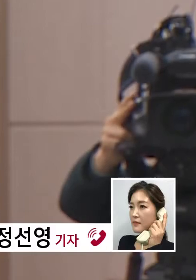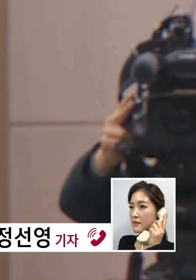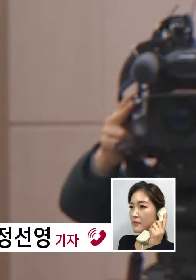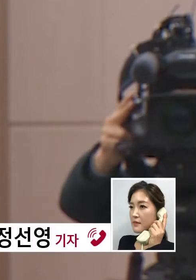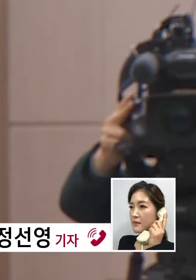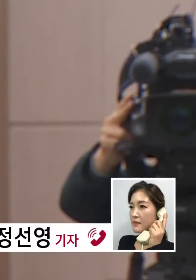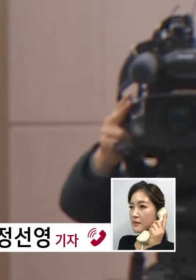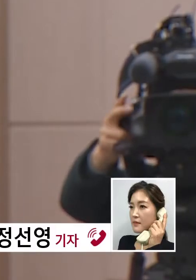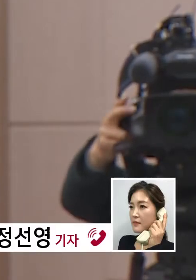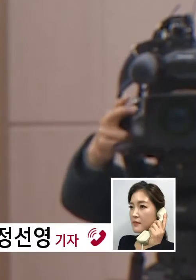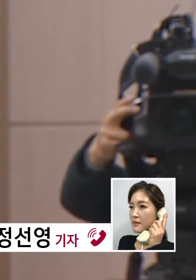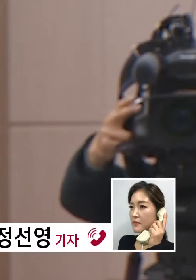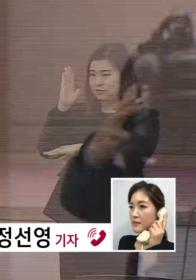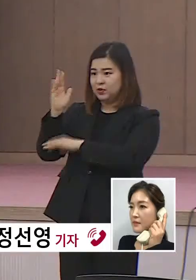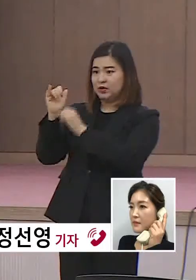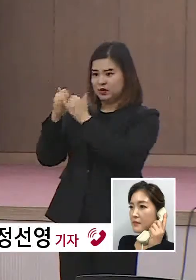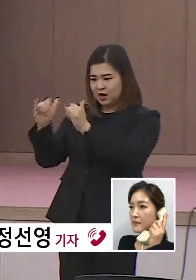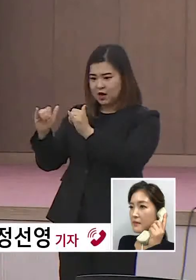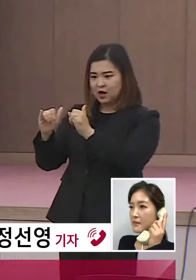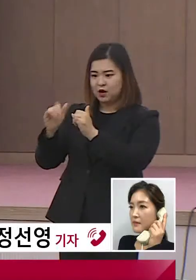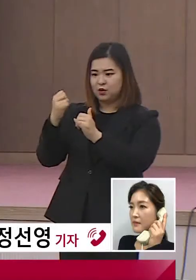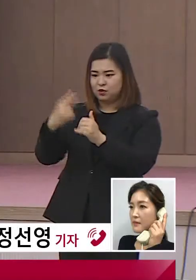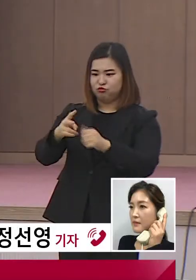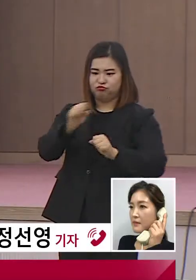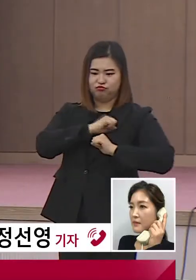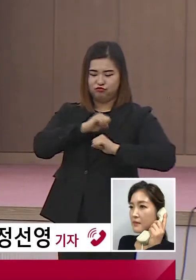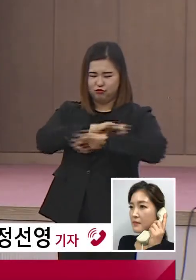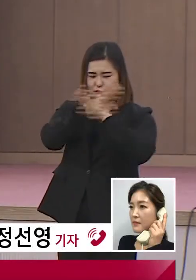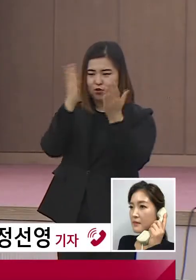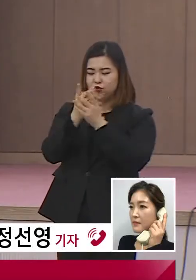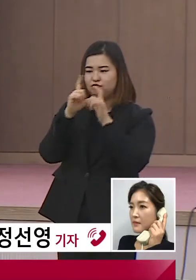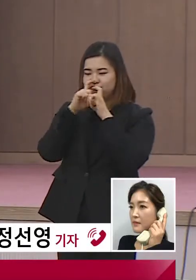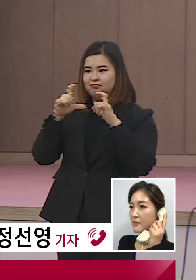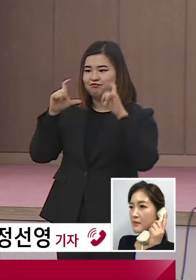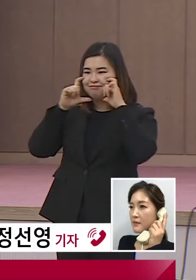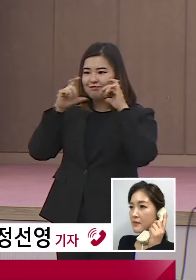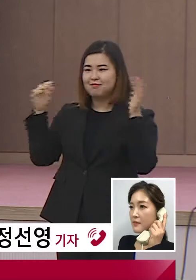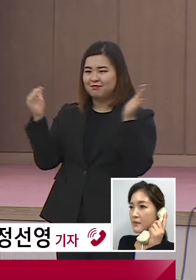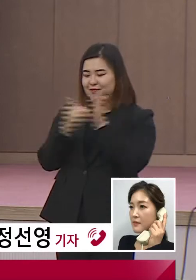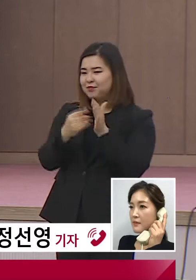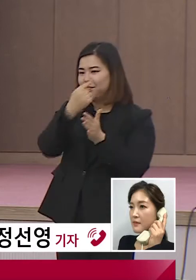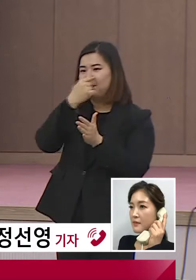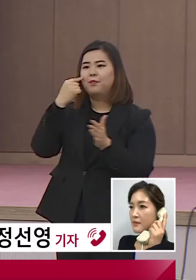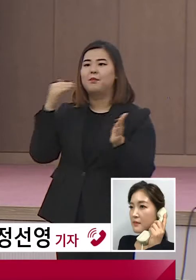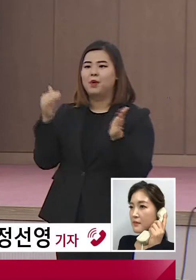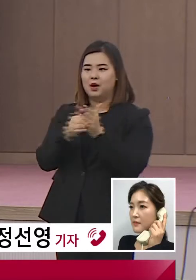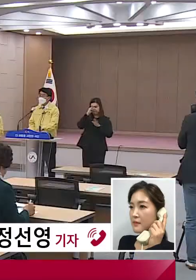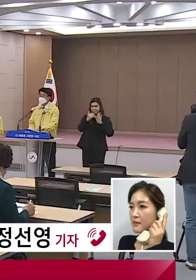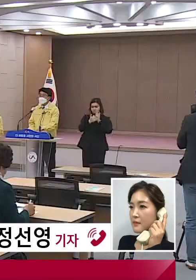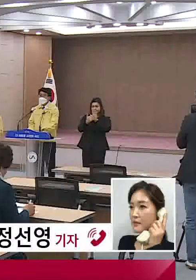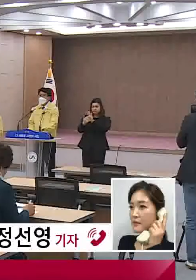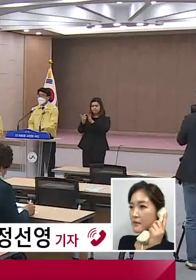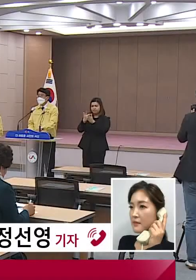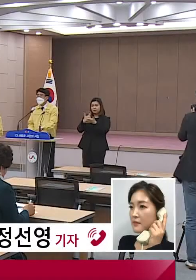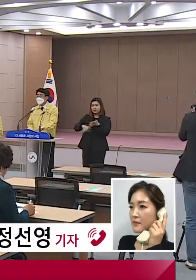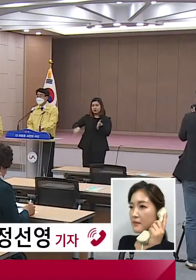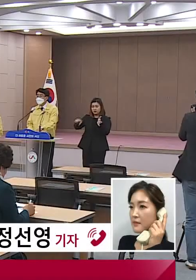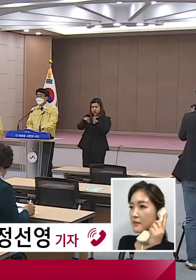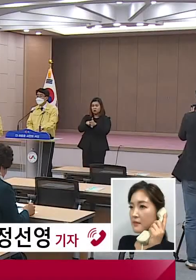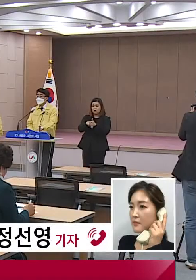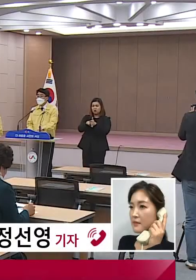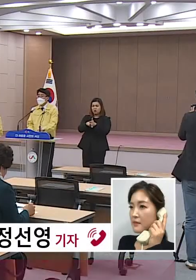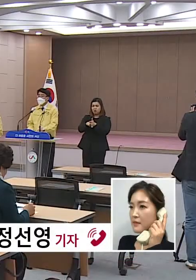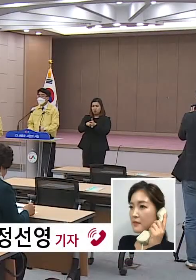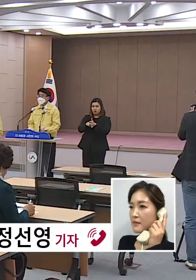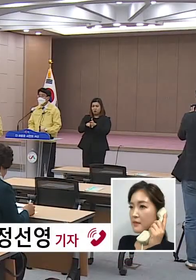실시했는데요. 13일 기준 8명이 확진 판정을 받았으며 나머지 255명은 모두 음성으로 나왔습니다.